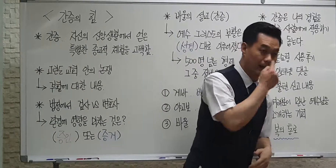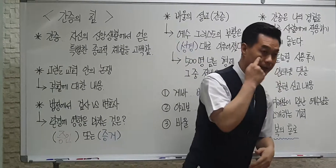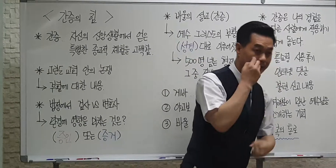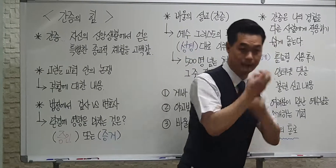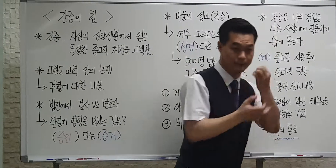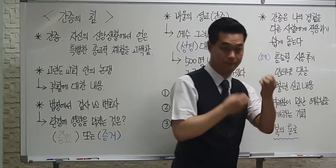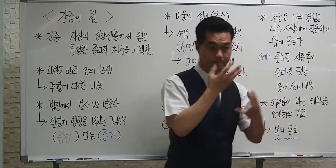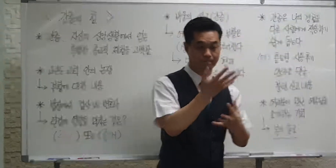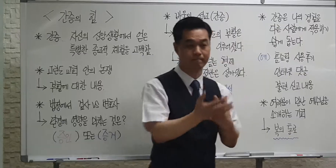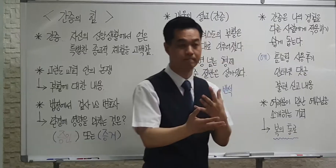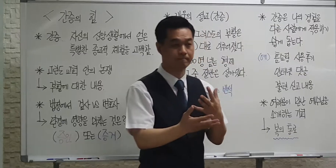간질.